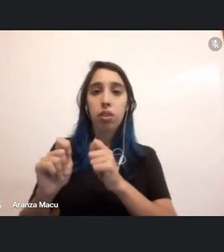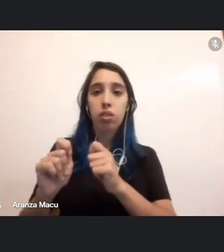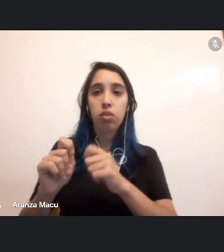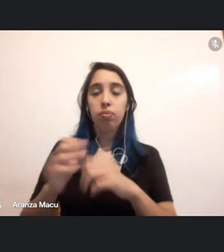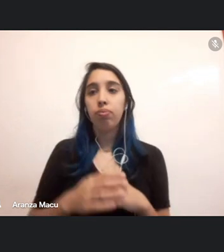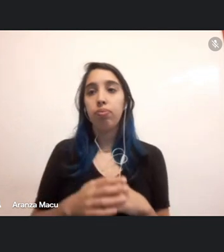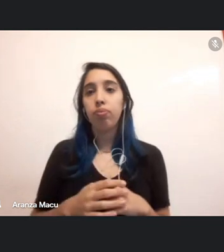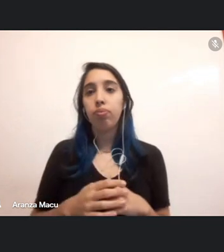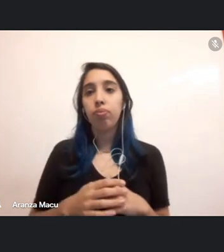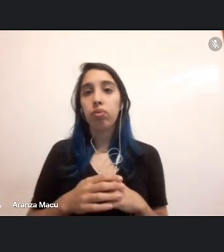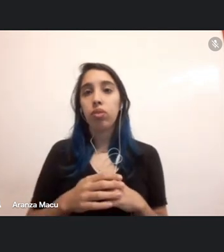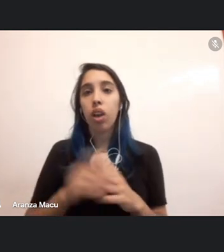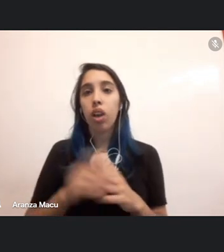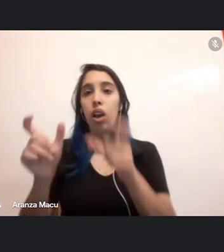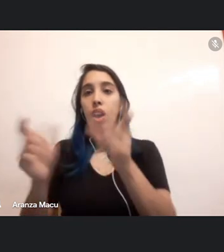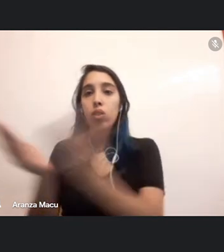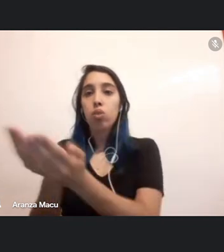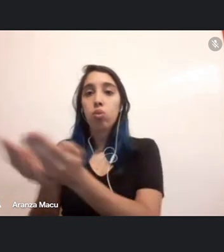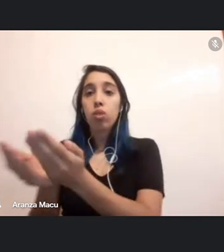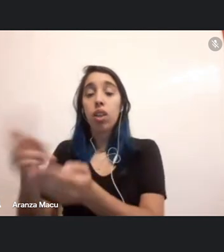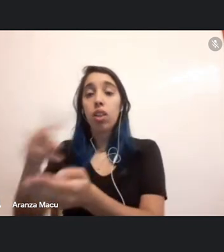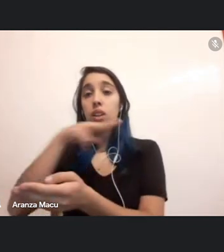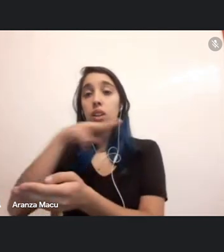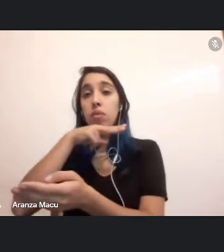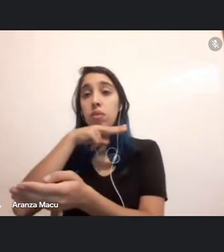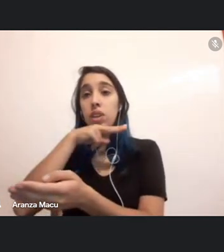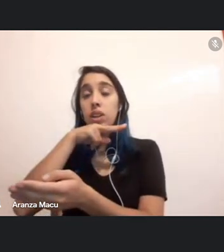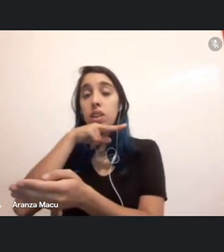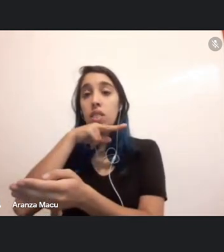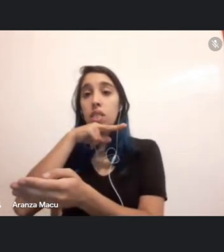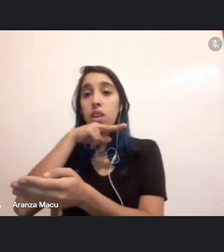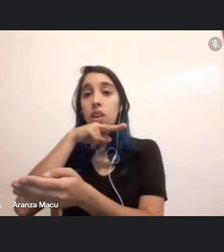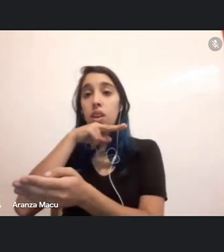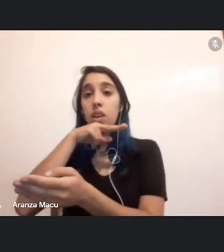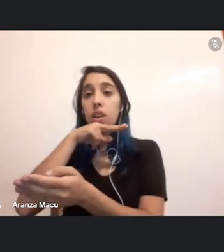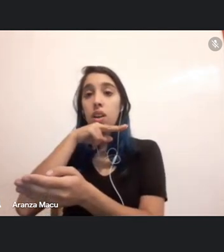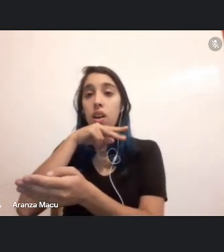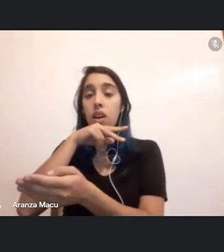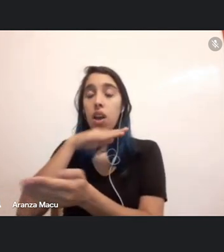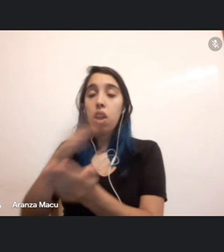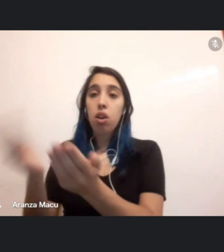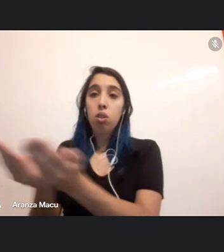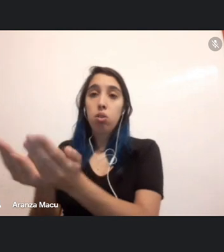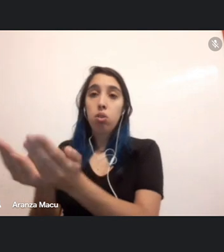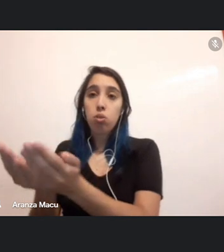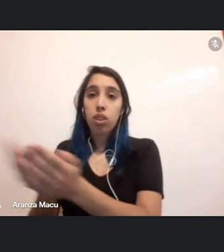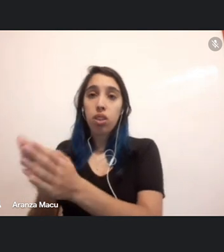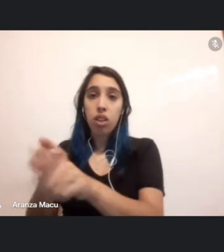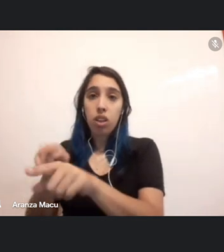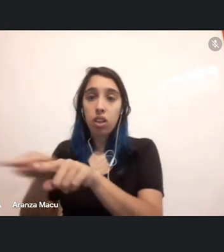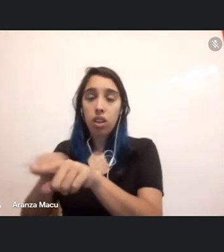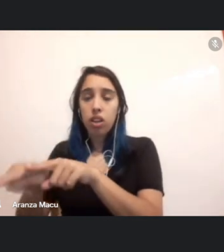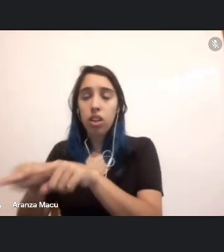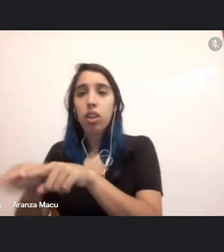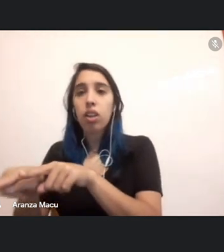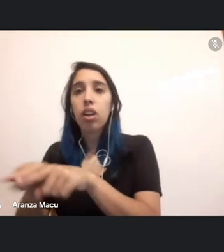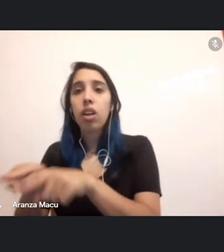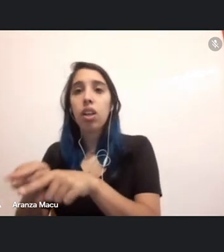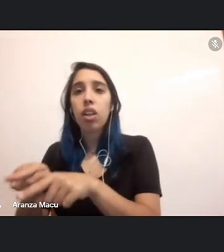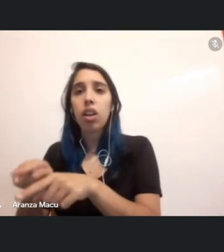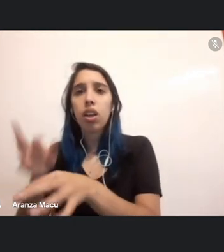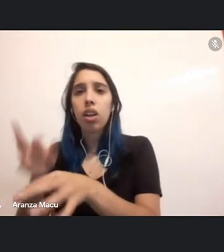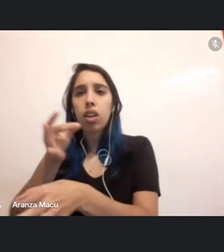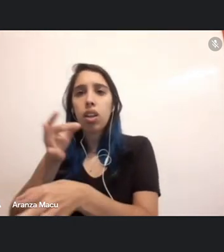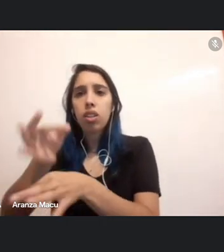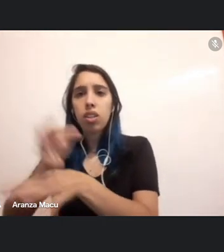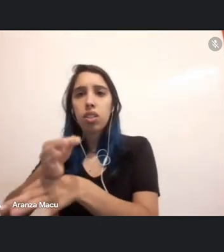gente que está haciendo las carreras de profesorado a nivel inicial, profesorado de enseñanza primaria,